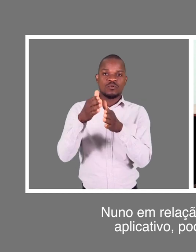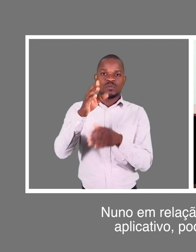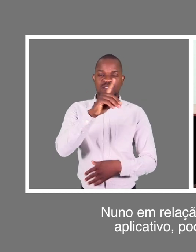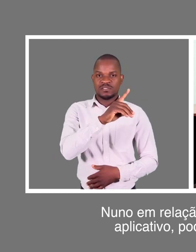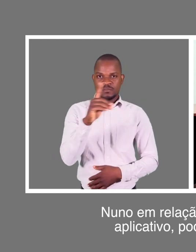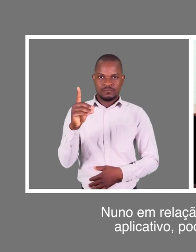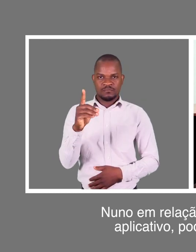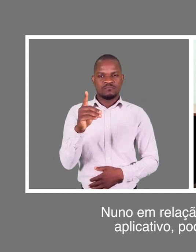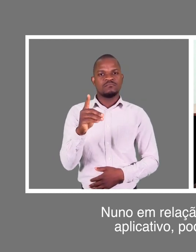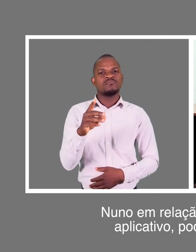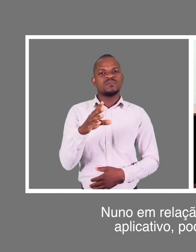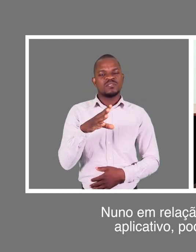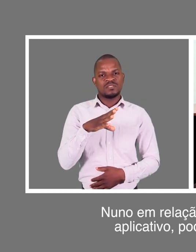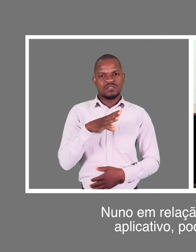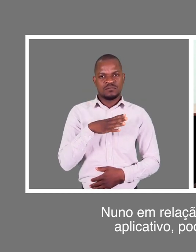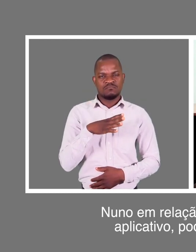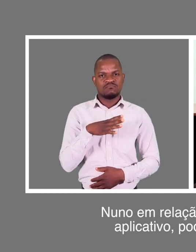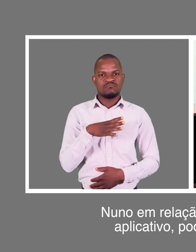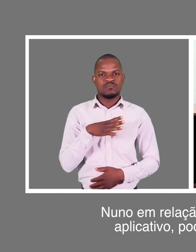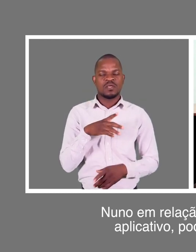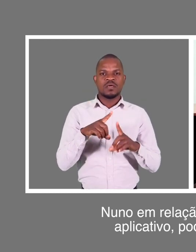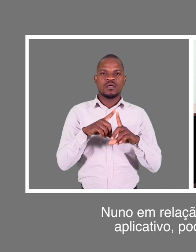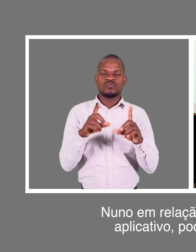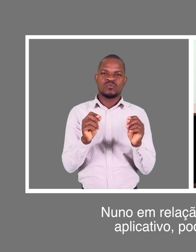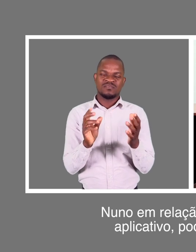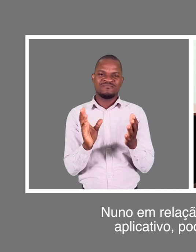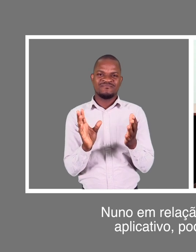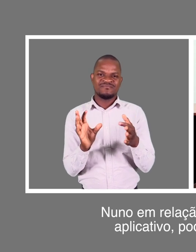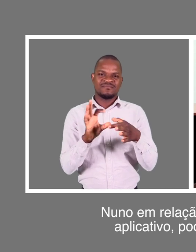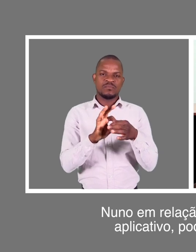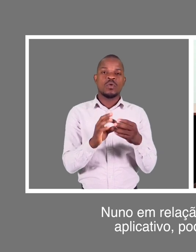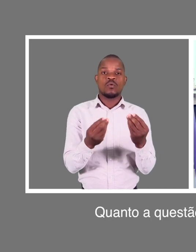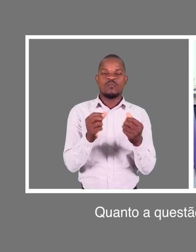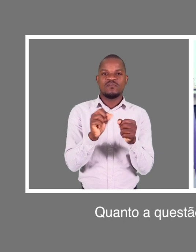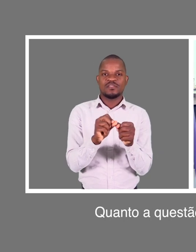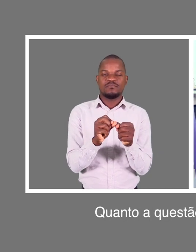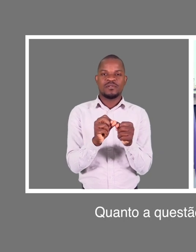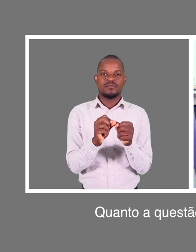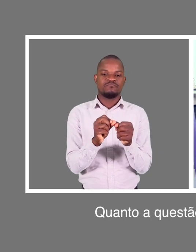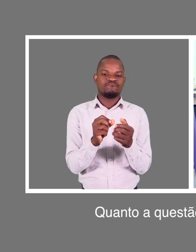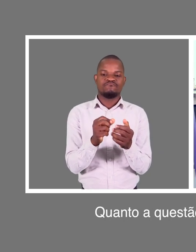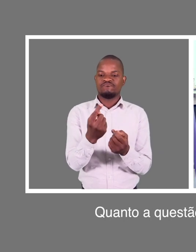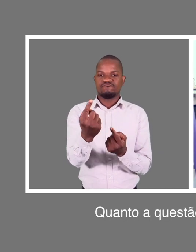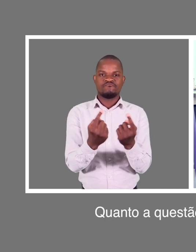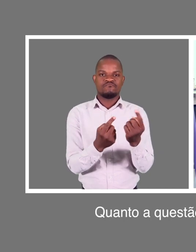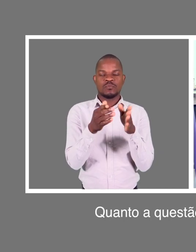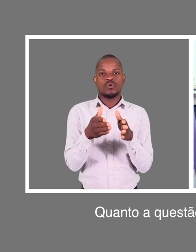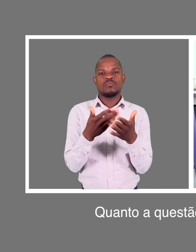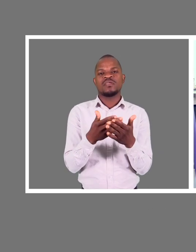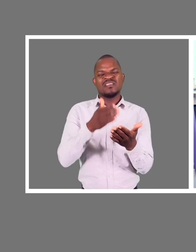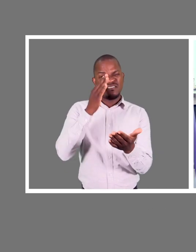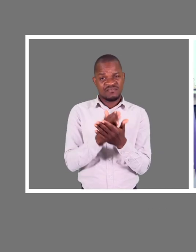deficiência podem procurar vários serviços, produtos, podem nos contar também? Quanto a essa questão de